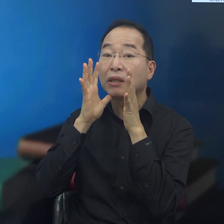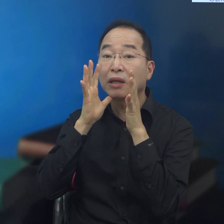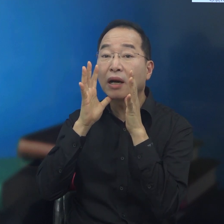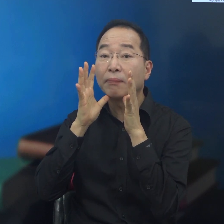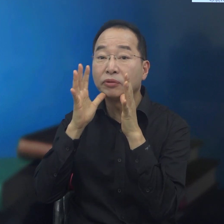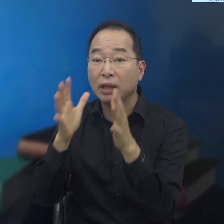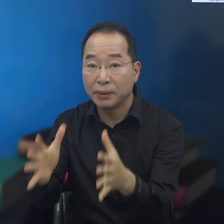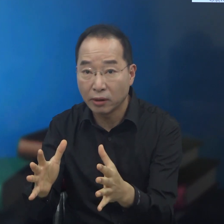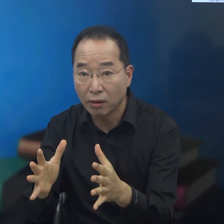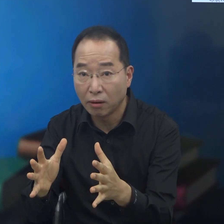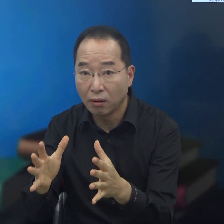댔다가 앞으로 냅니다.